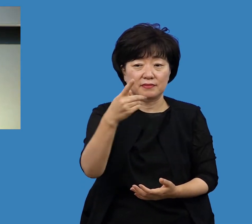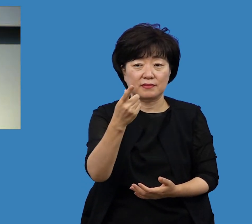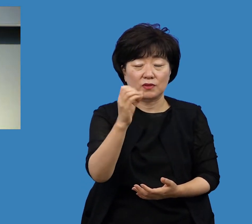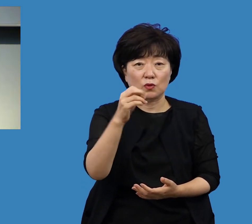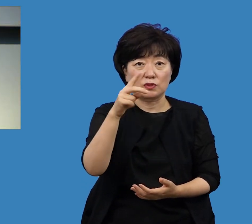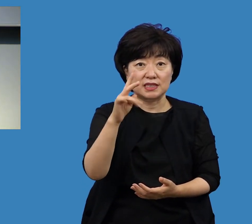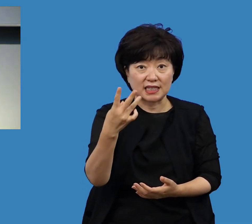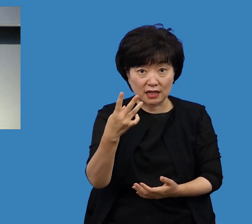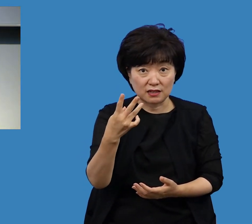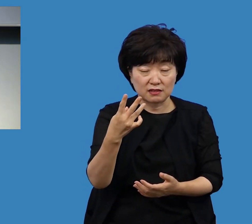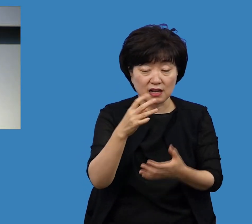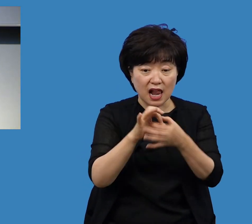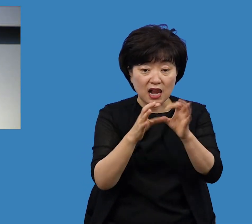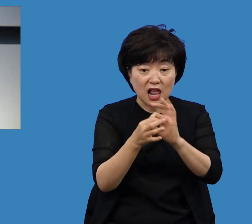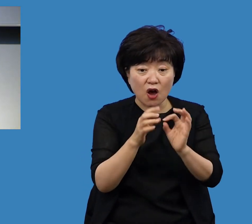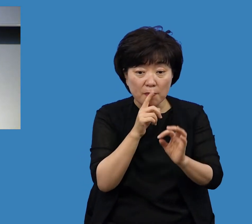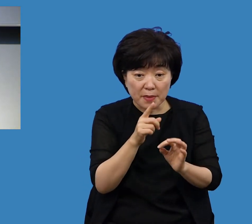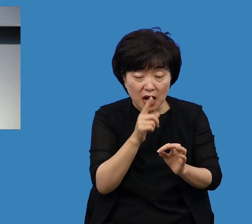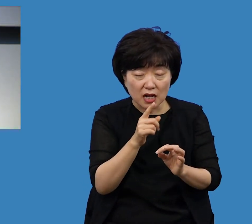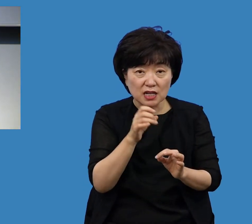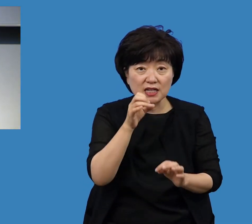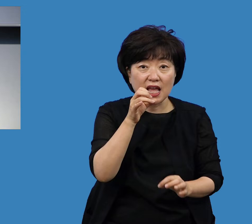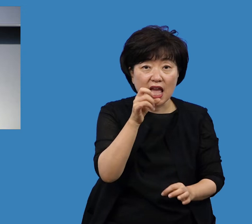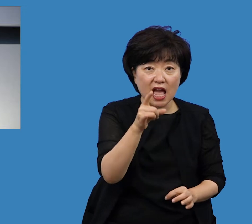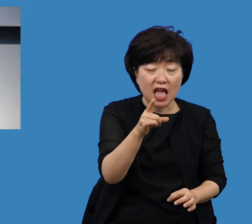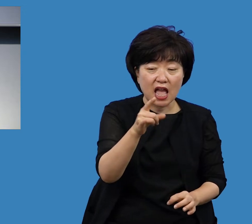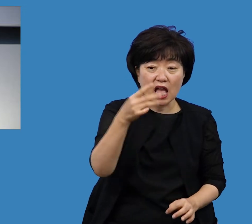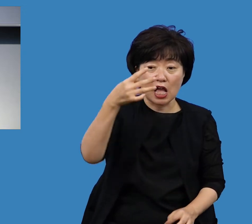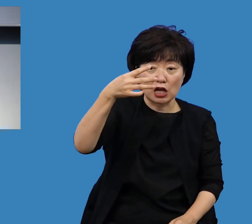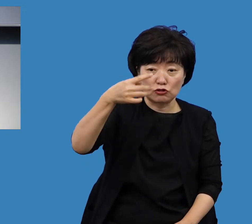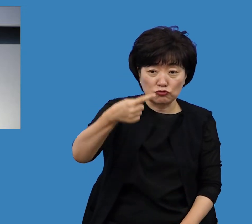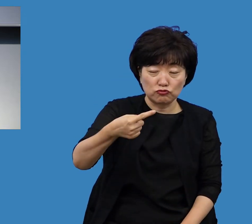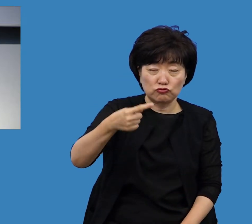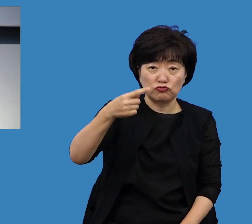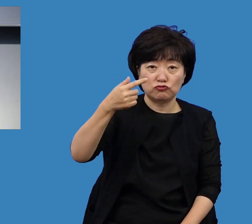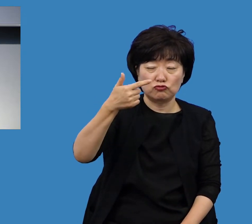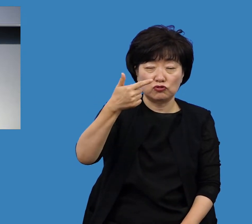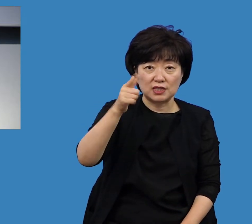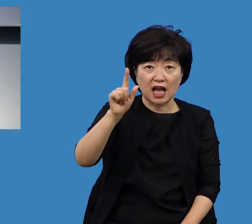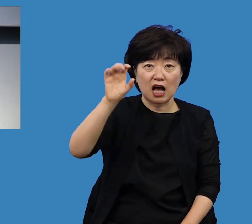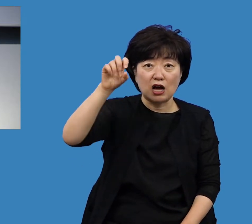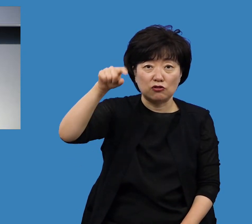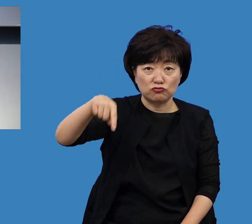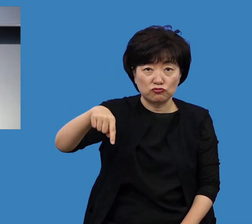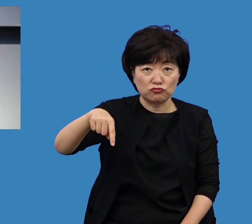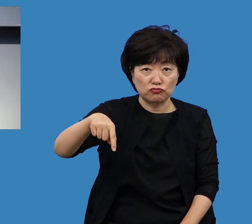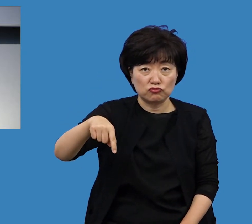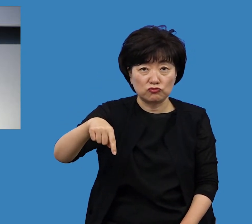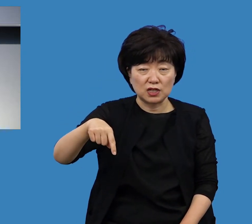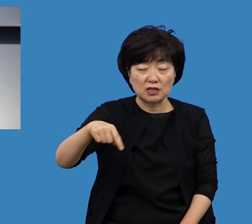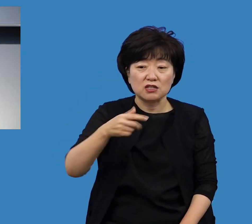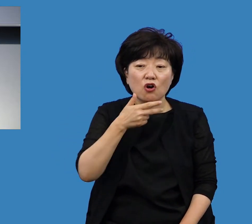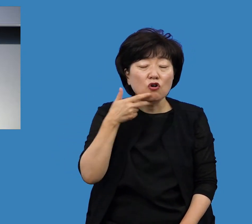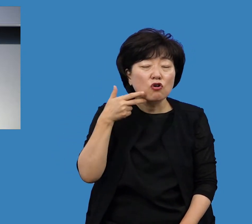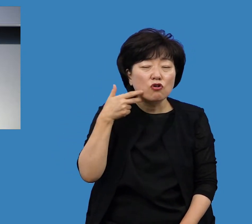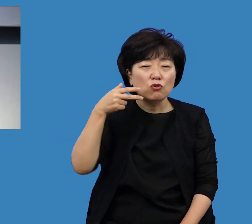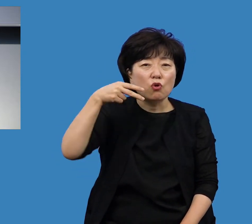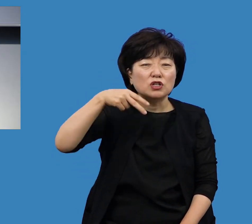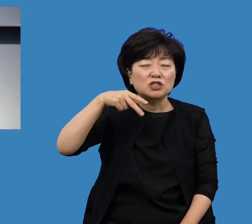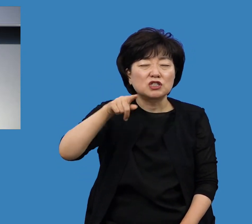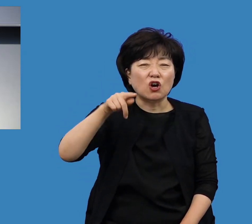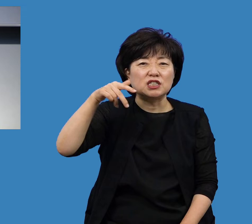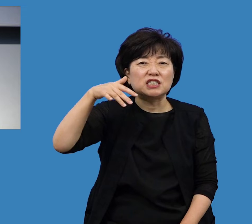원어를 보면 에류나오라고 하는 단어인데 에류나오는 무슨 뜻이냐면 영어로 search라는 뜻입니다. search. 찾다,